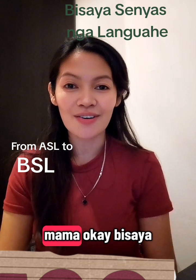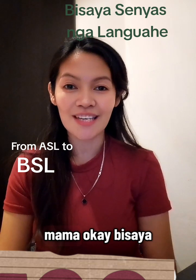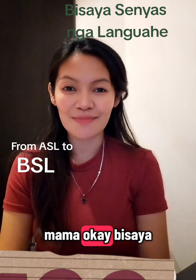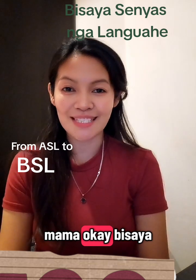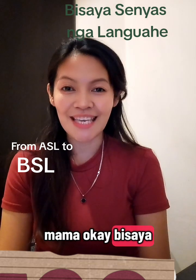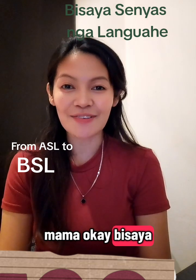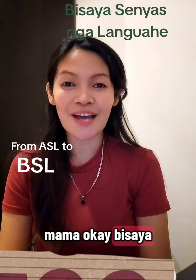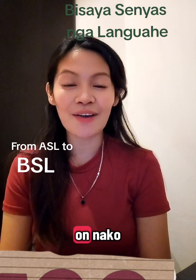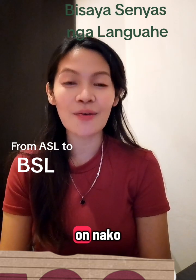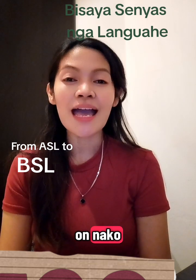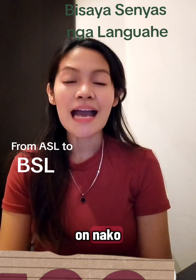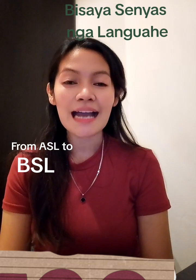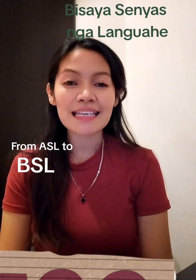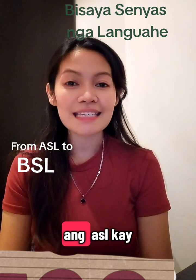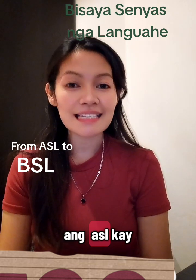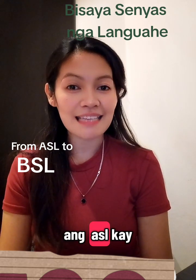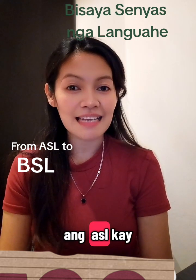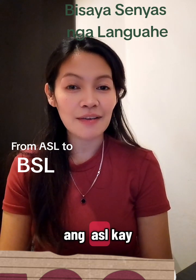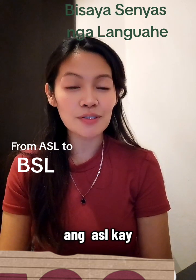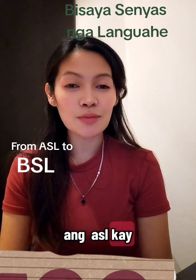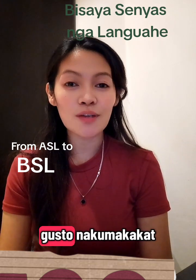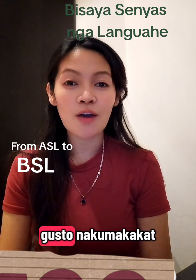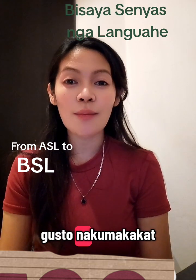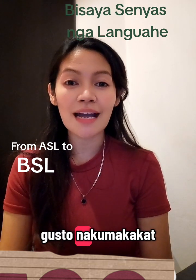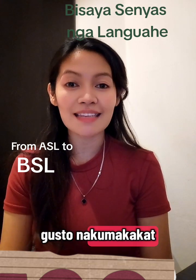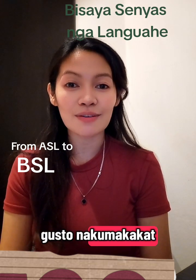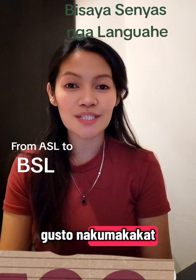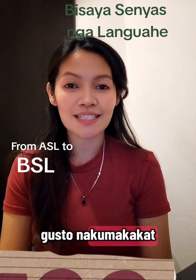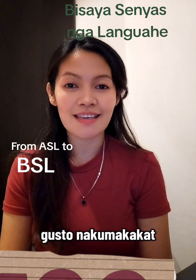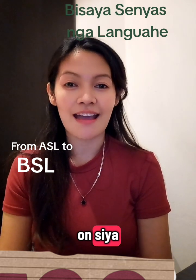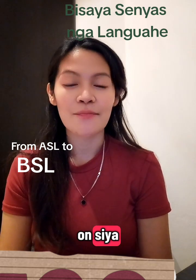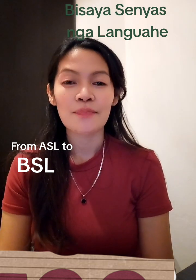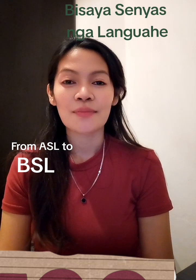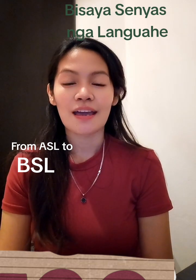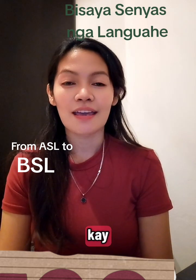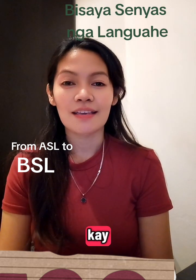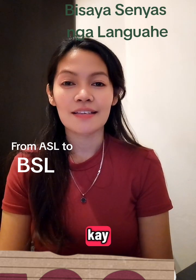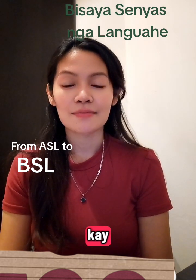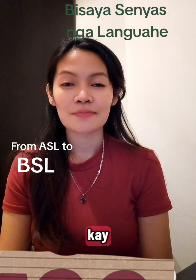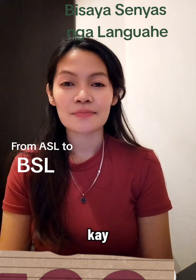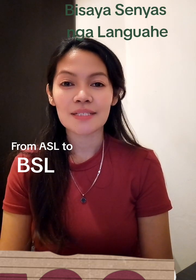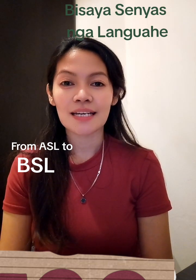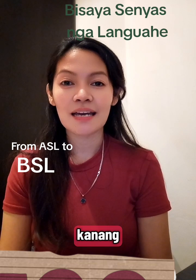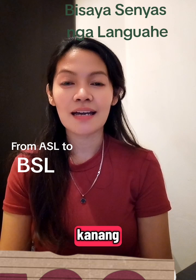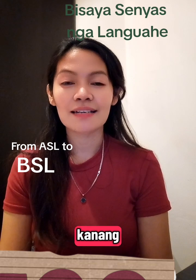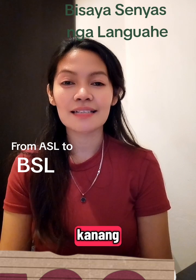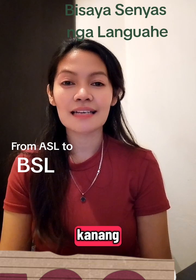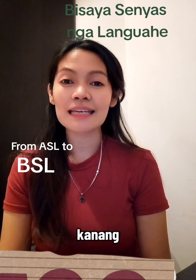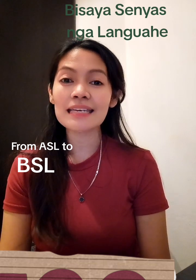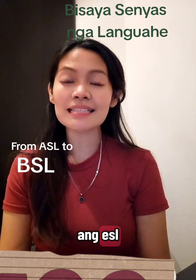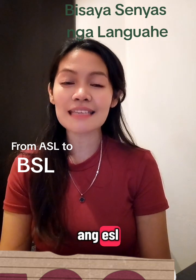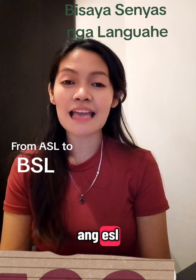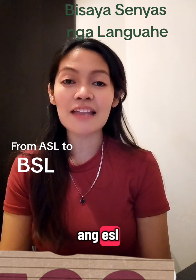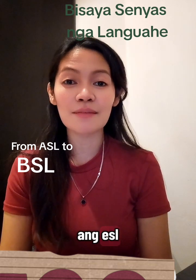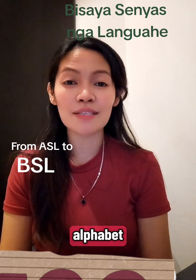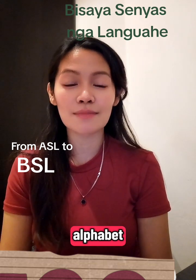Okay, Bisaya una ko ang ESL kay gusto po na akong makakaton siya. Kay kanang ang ESL alphabet